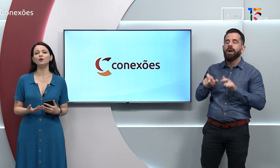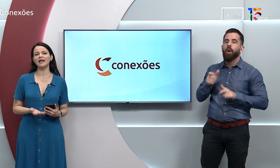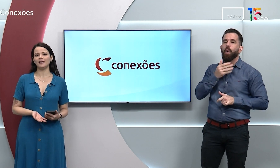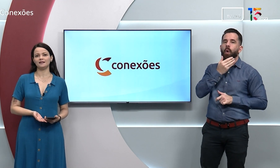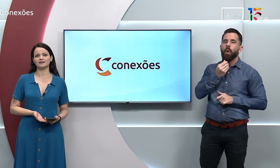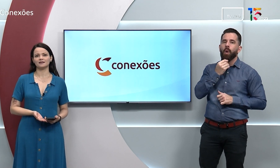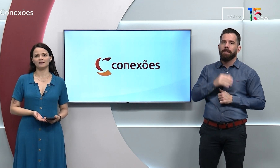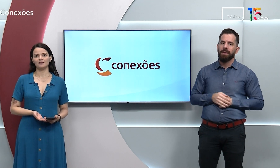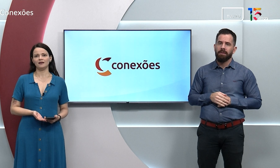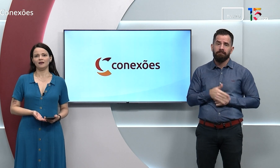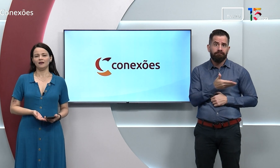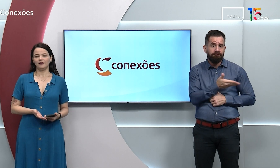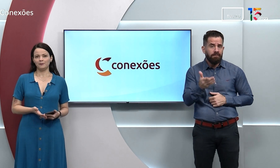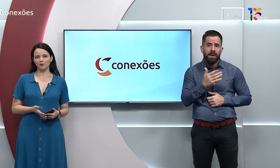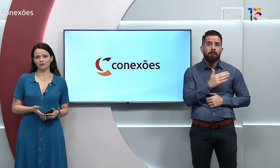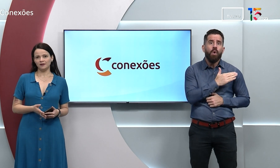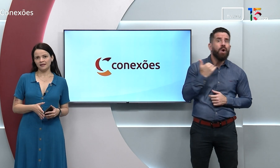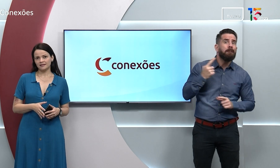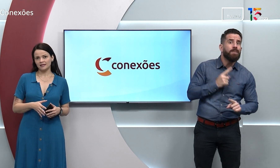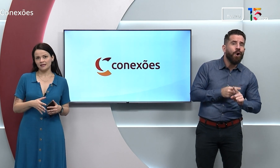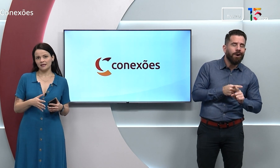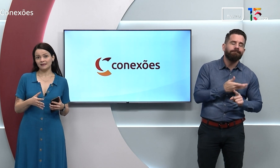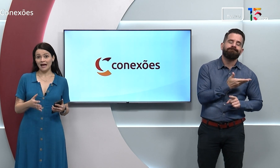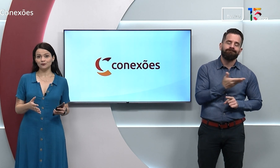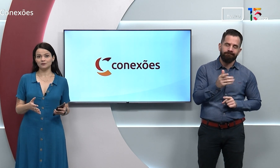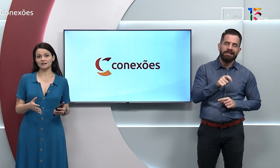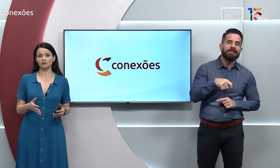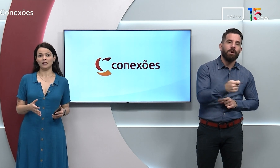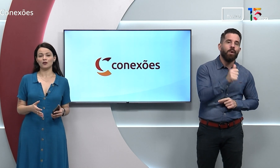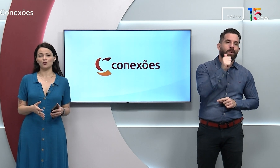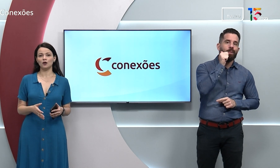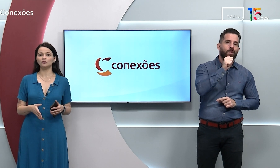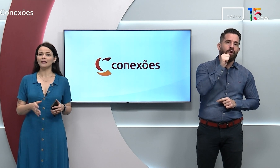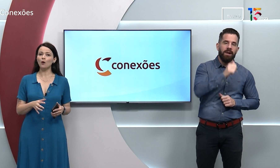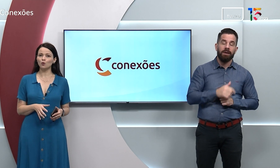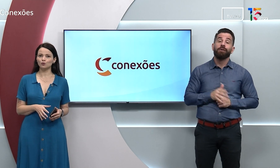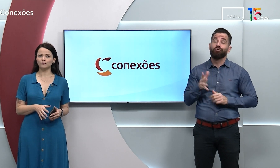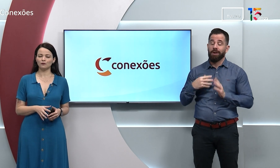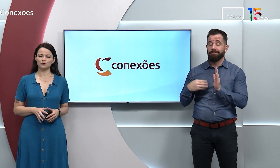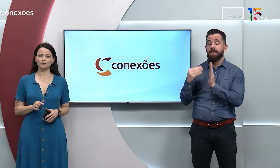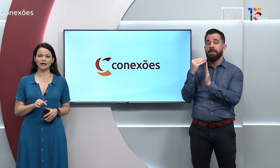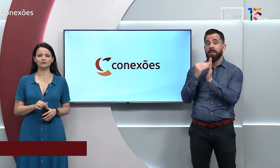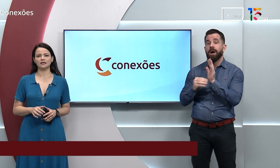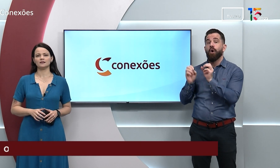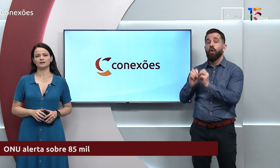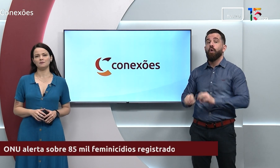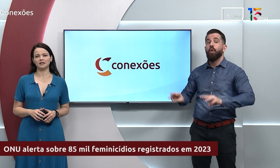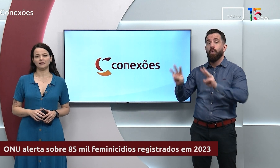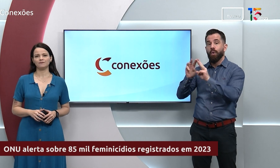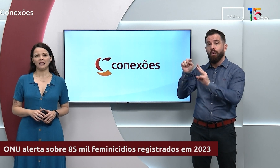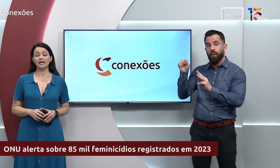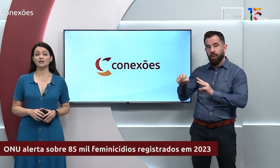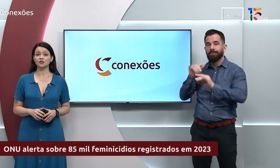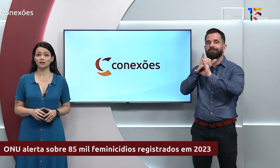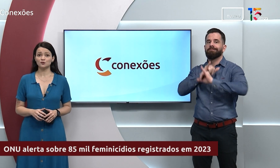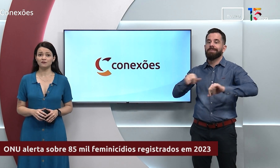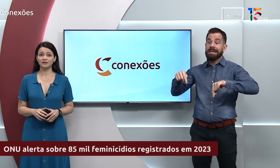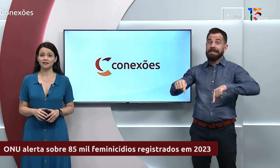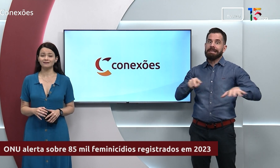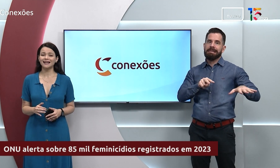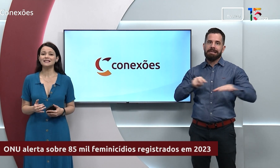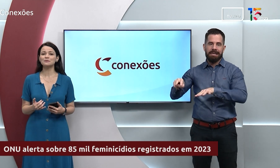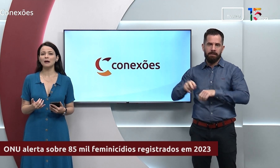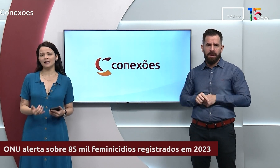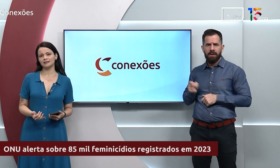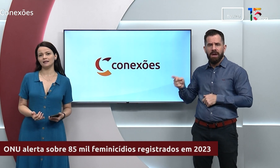serem mulheres. Bom, esse dado está num relatório da ONU que foi divulgado nessa semana. E a Janaína de